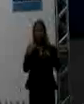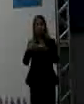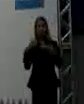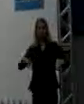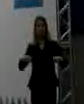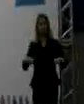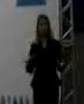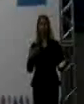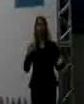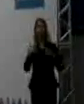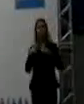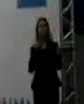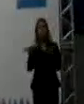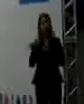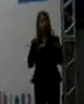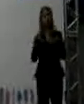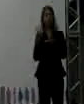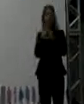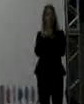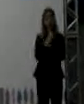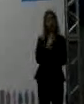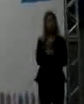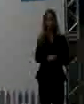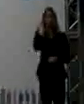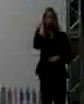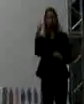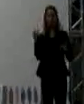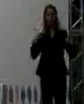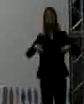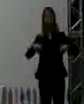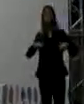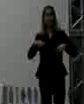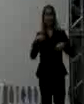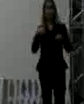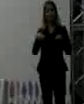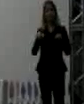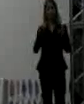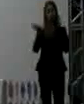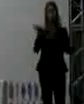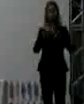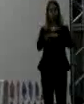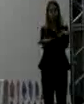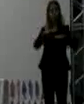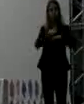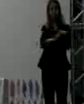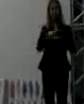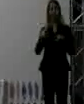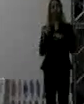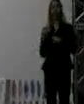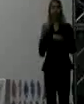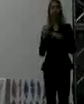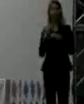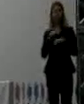pense o planejamento orçamentário, para que se pense o planejamento de estruturação institucional, para que se